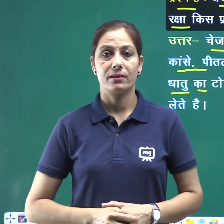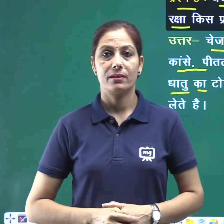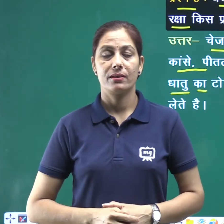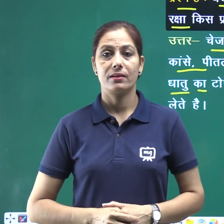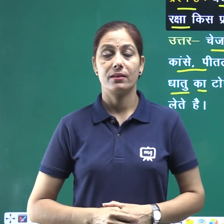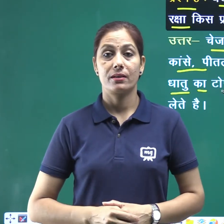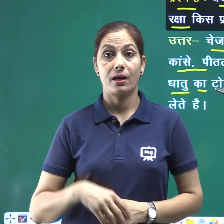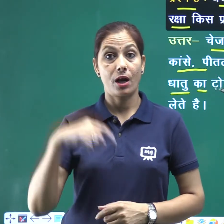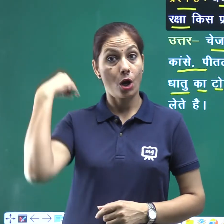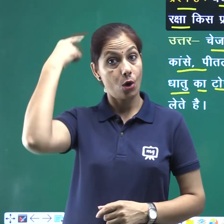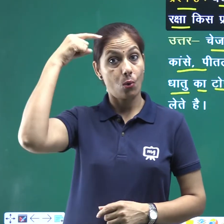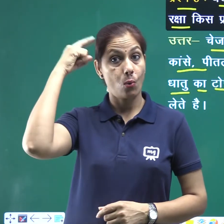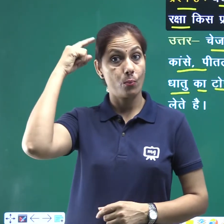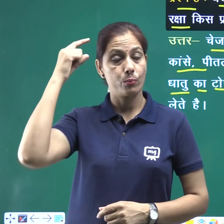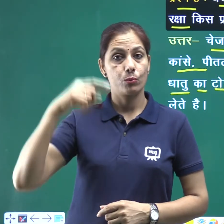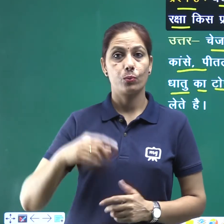टोप रूपी बर्तन